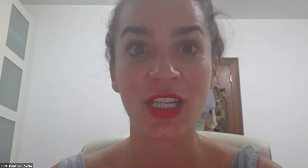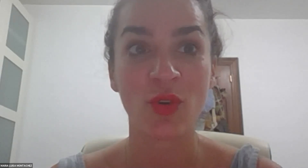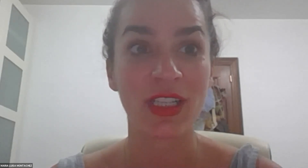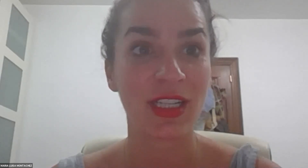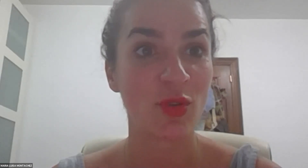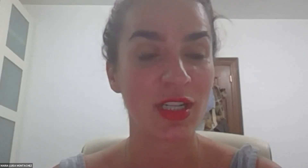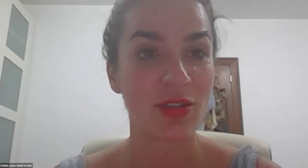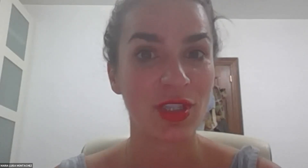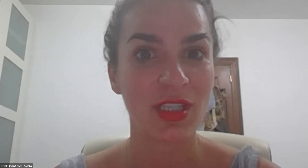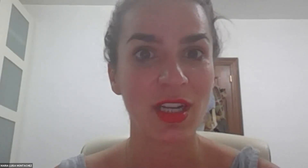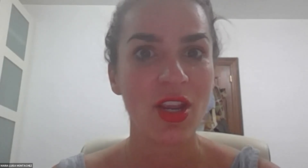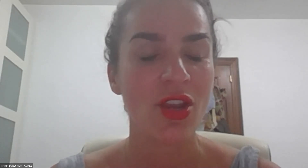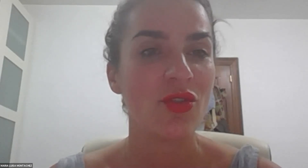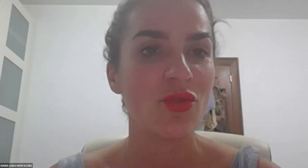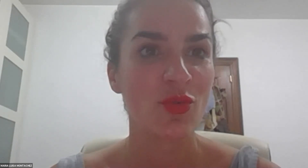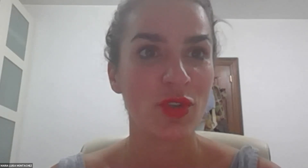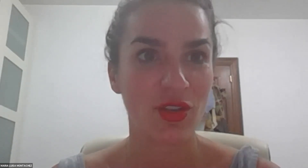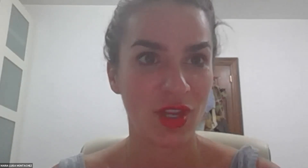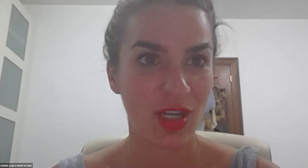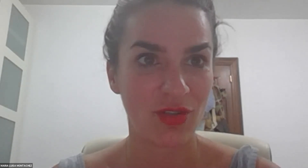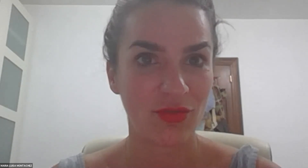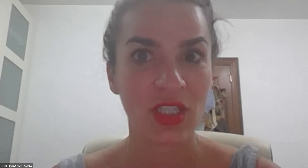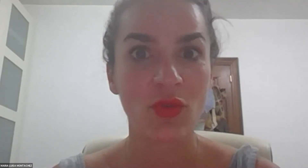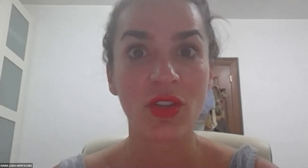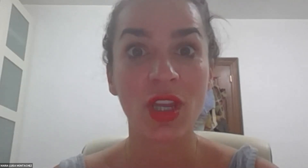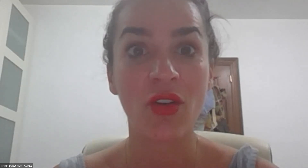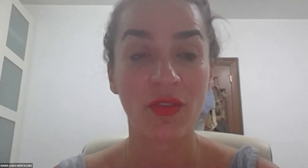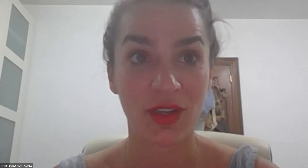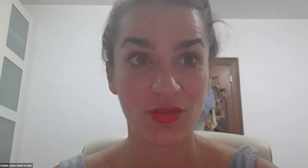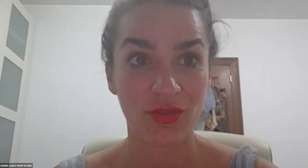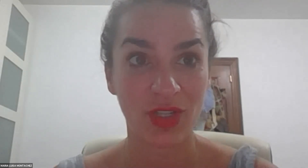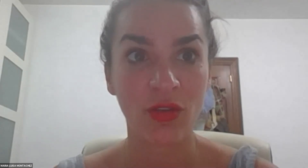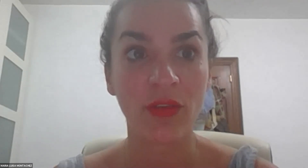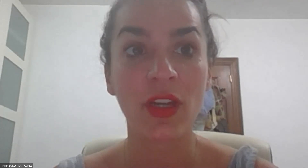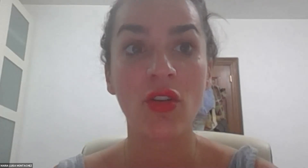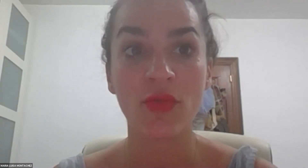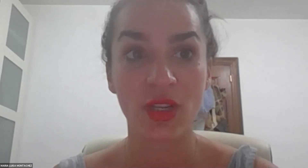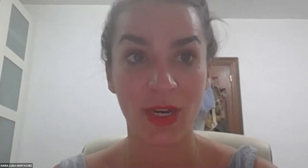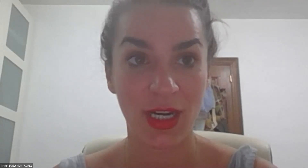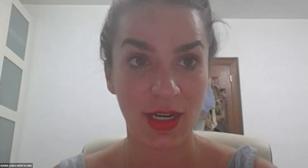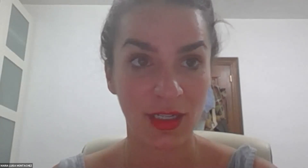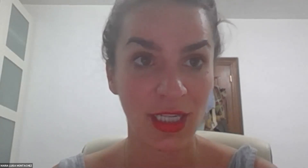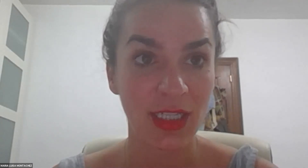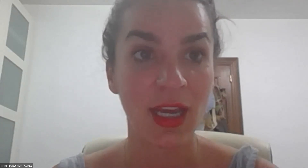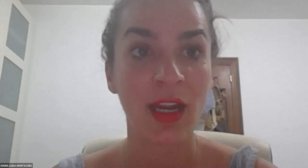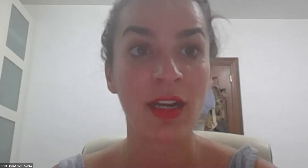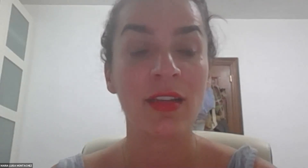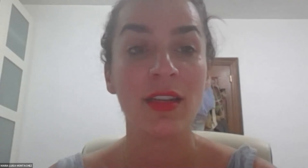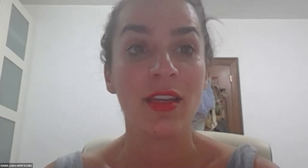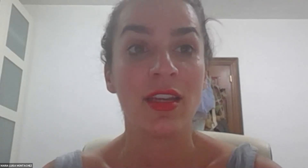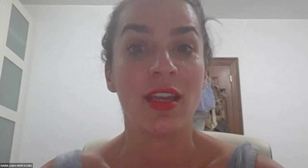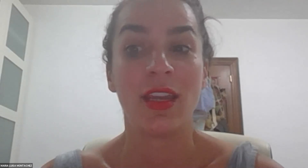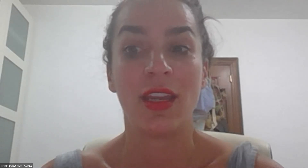buenos días, buenas tardes, buenas noches. No es cuestión de eso, es cuestión de conocerlos y conocer cómo se manejan y